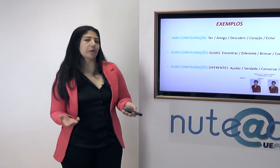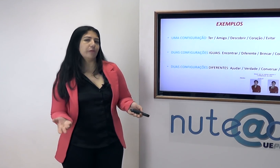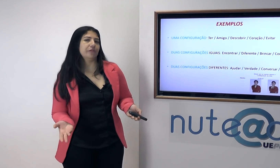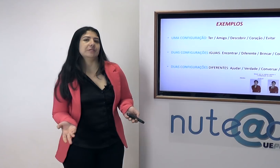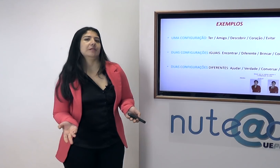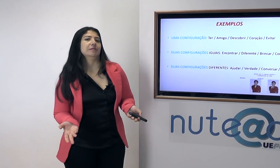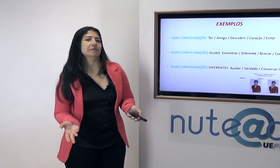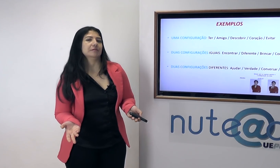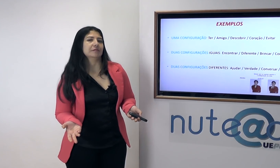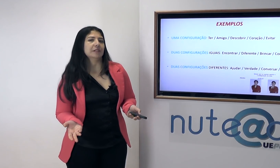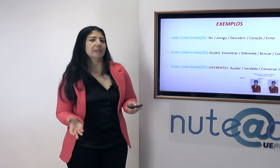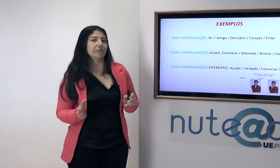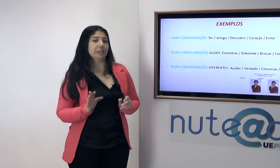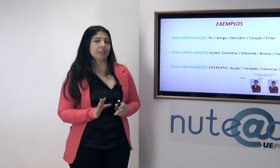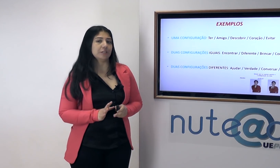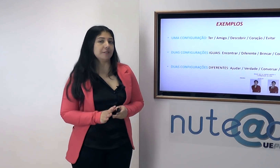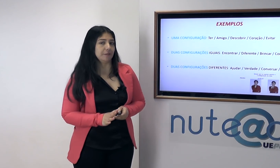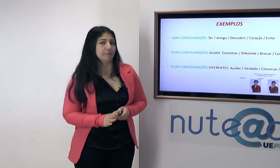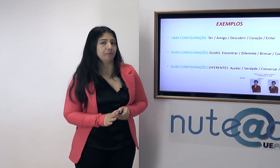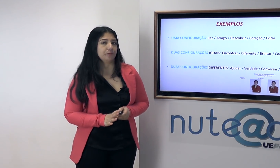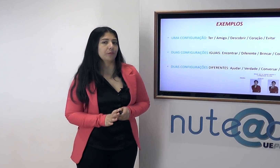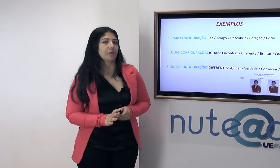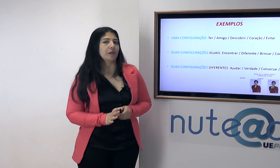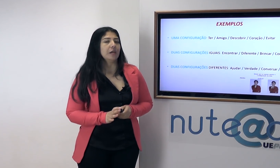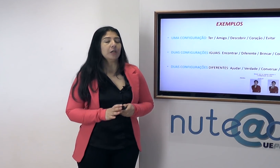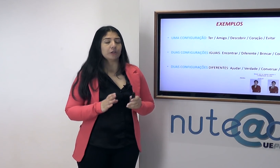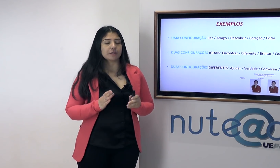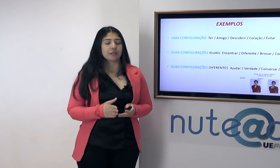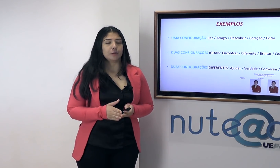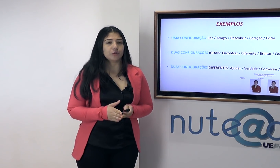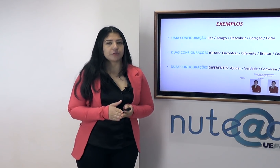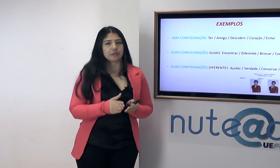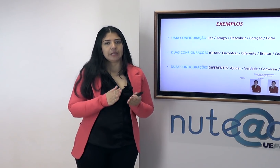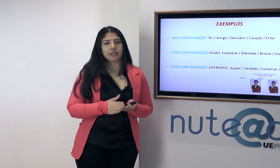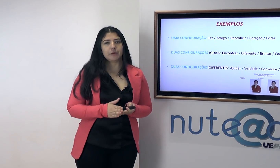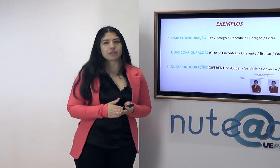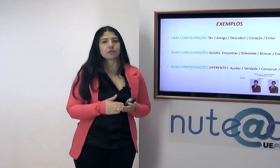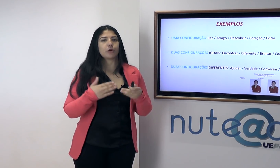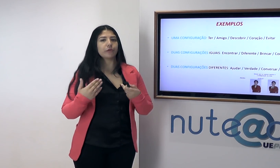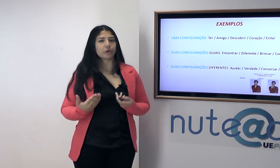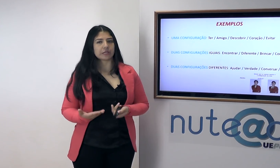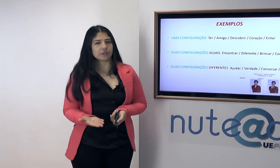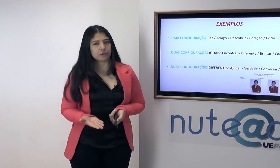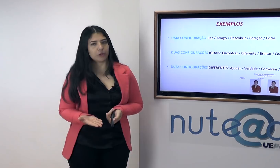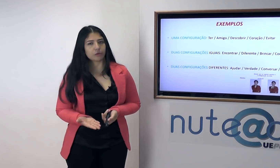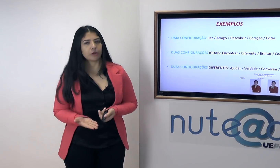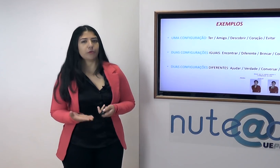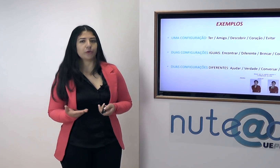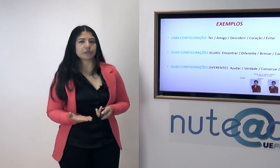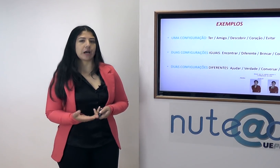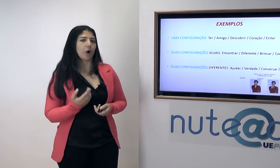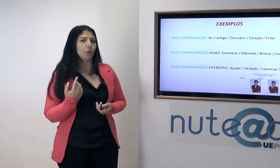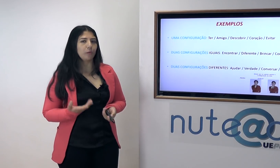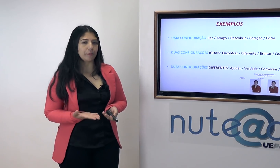que eu vou fazer? Na verdade é assim. Nós temos na Libras configurações de mão que eu vou usar uma mão